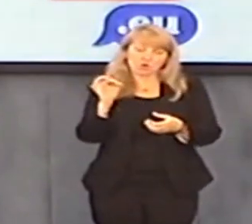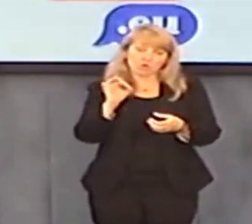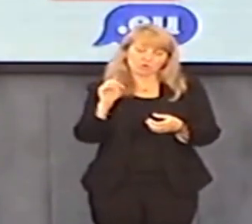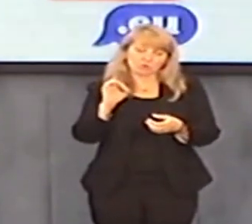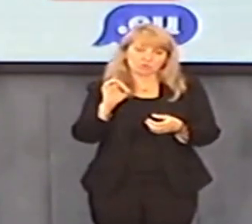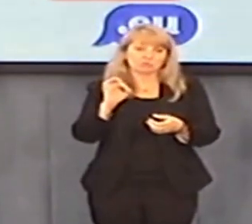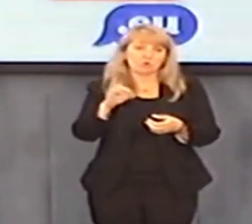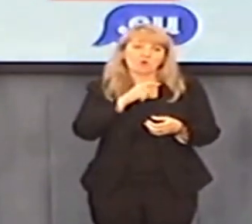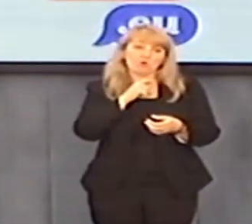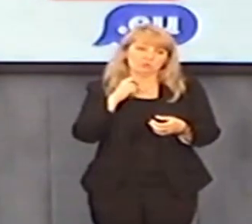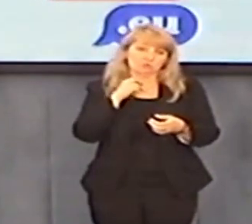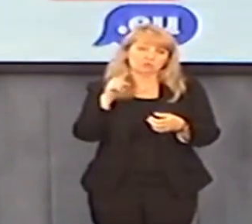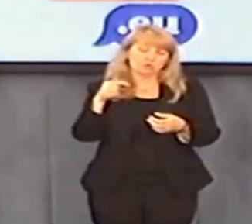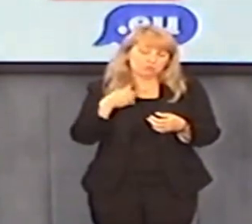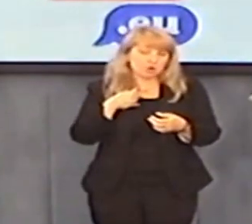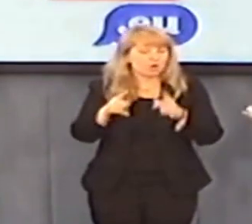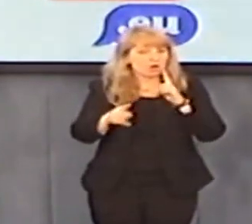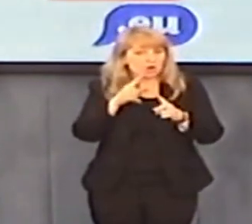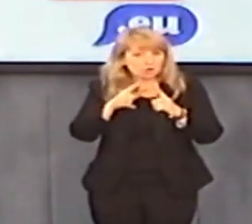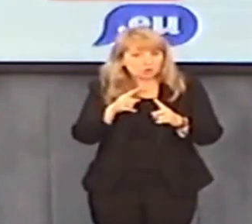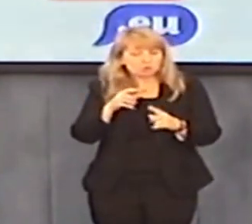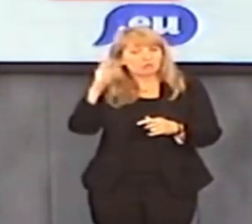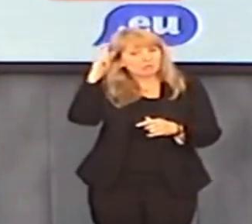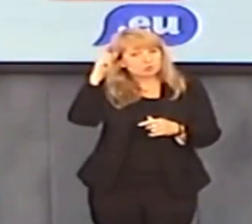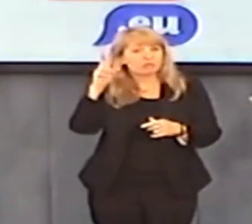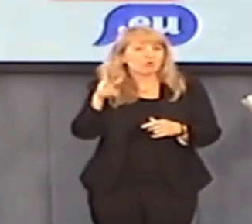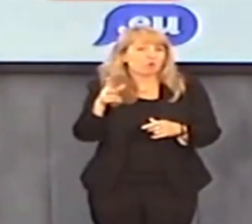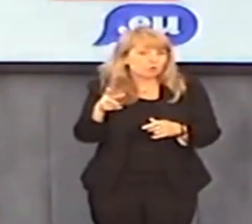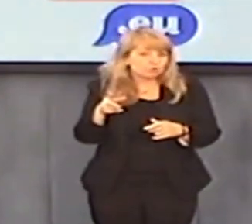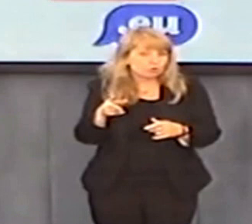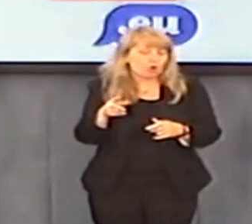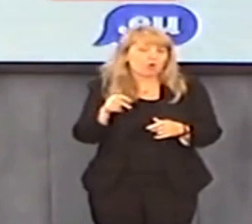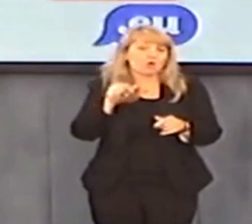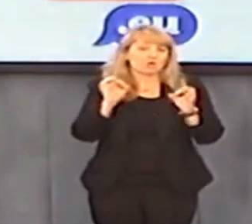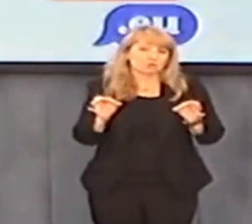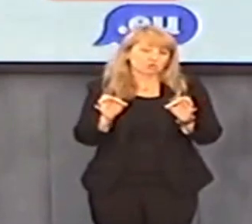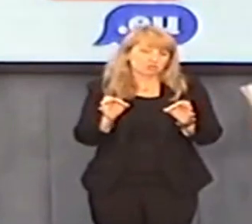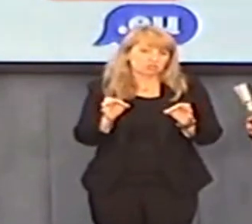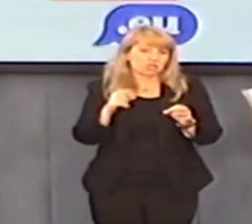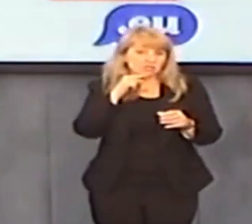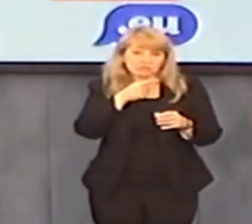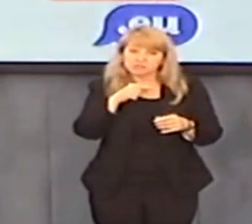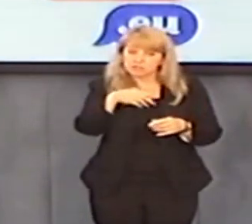swojej własnej obronie. Więc wczoraj ksiądz Bochyński, dzisiaj ksiądz Paweł B.